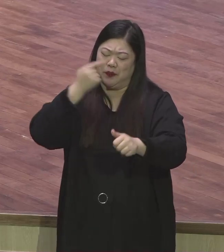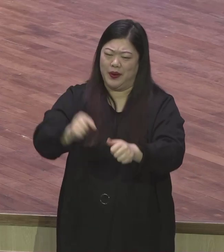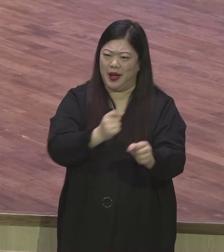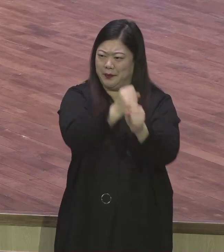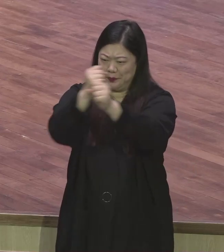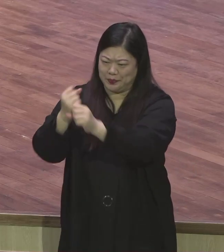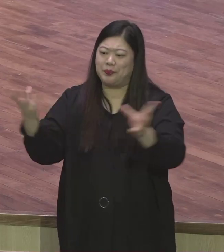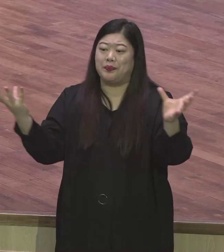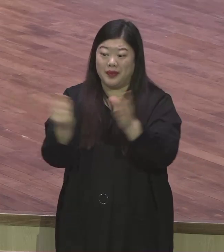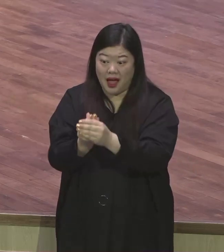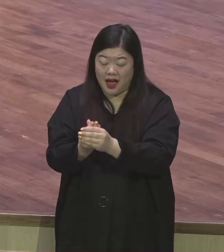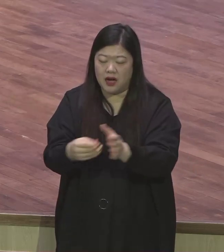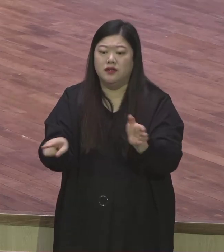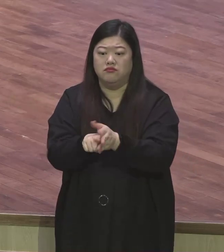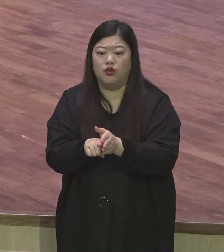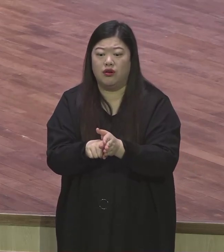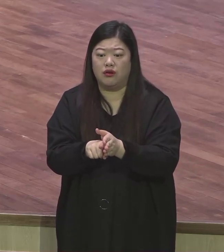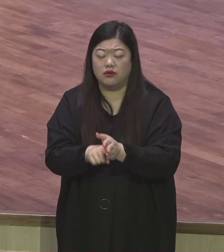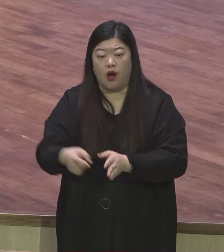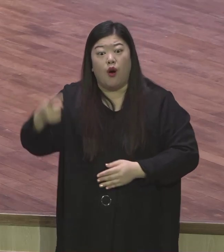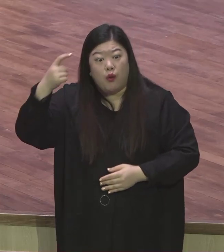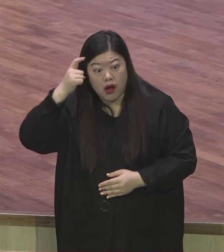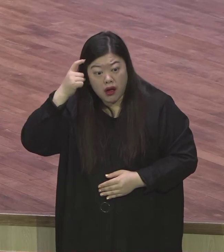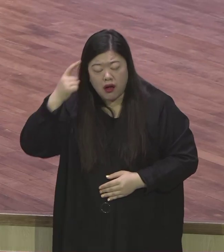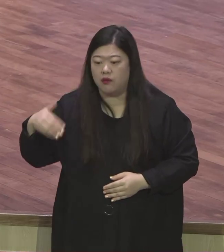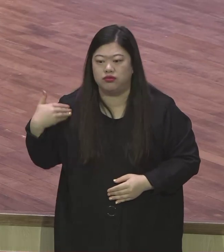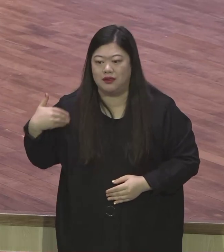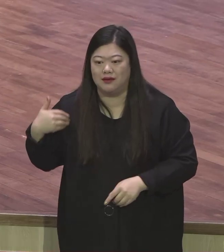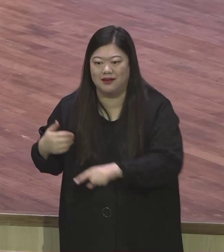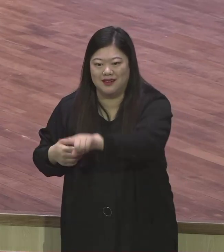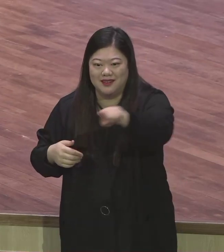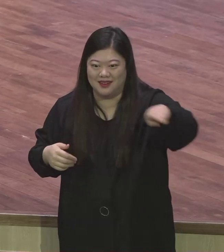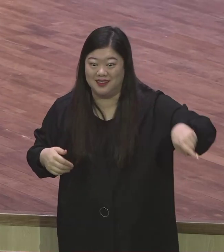웨스트민스터 신도교에서 제4장 일단에 보면